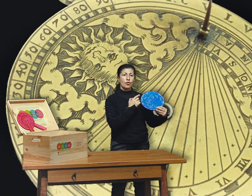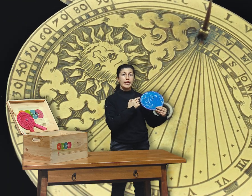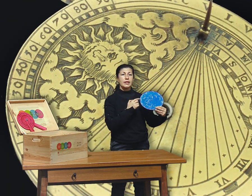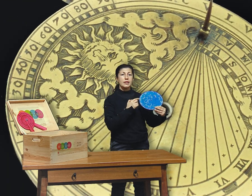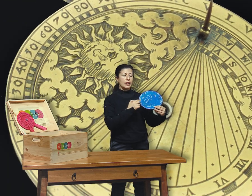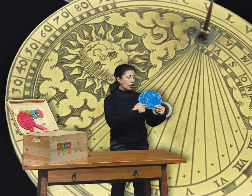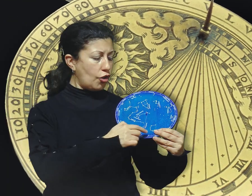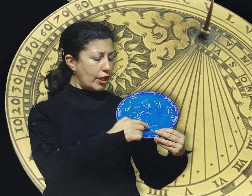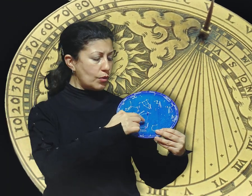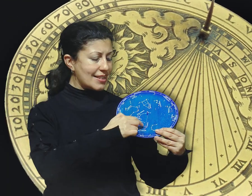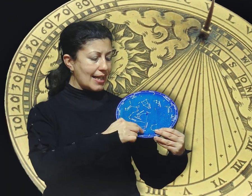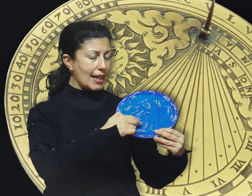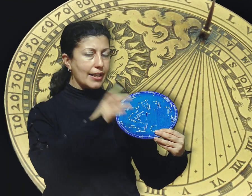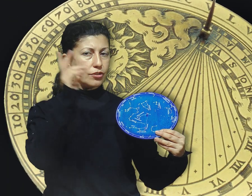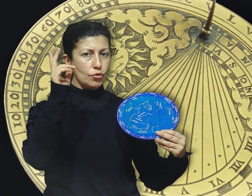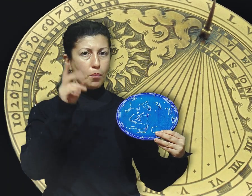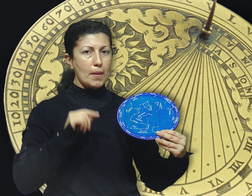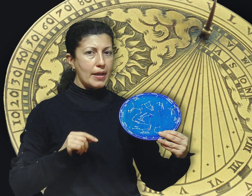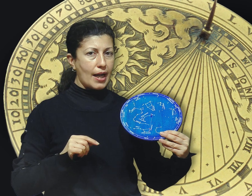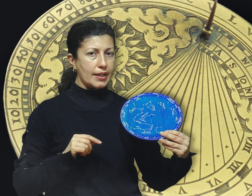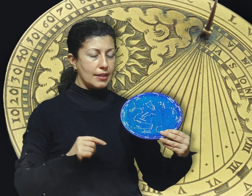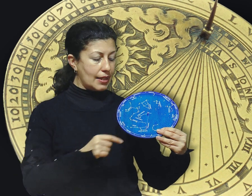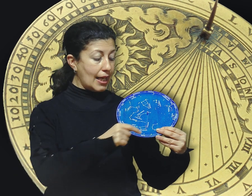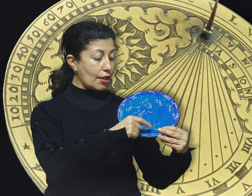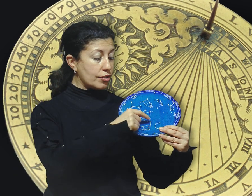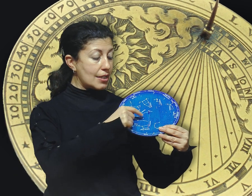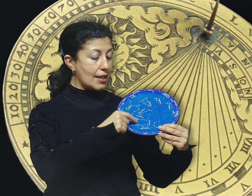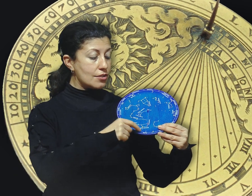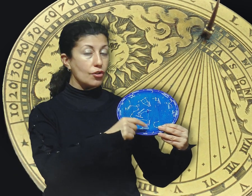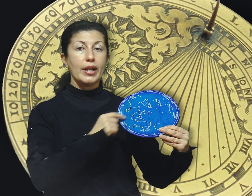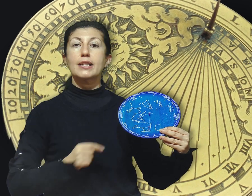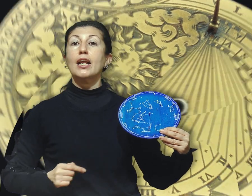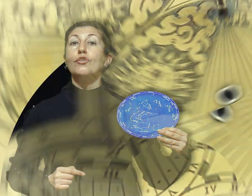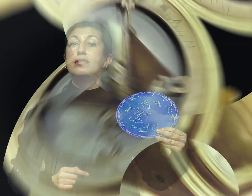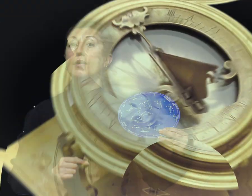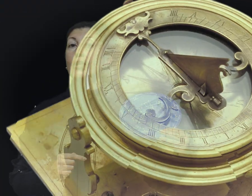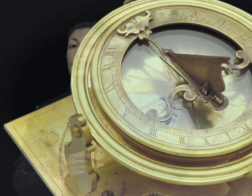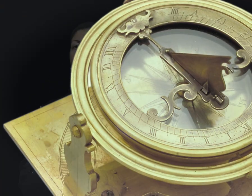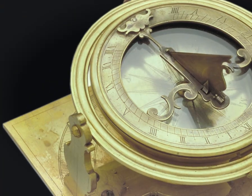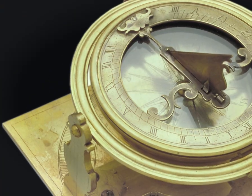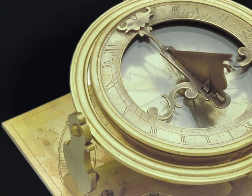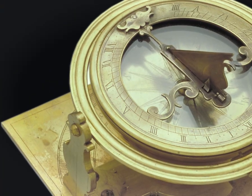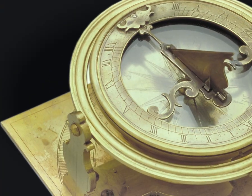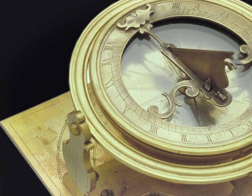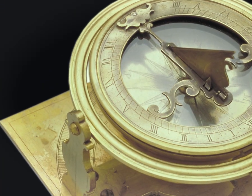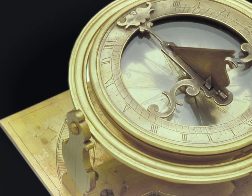Minore, con le due stelle Dub e Merak nella costellazione dell'Orsa Maggiore. Una